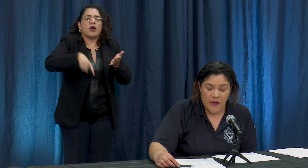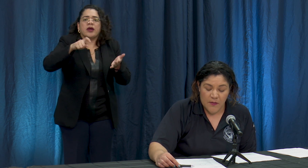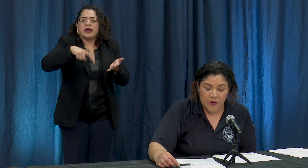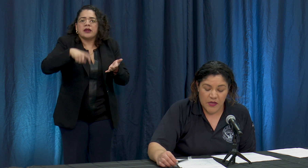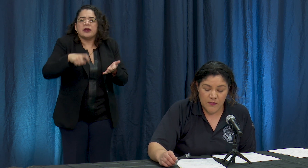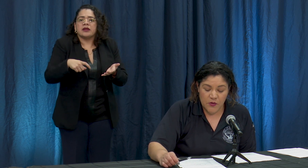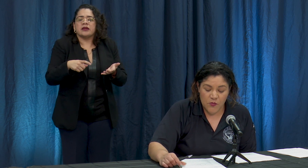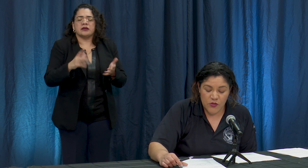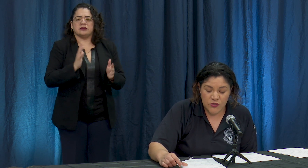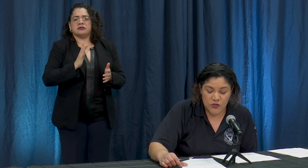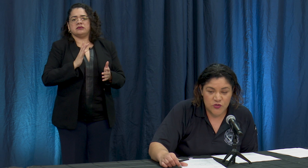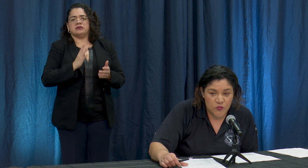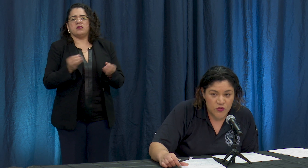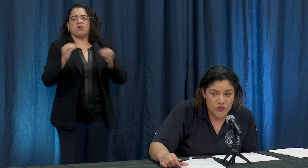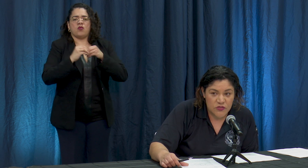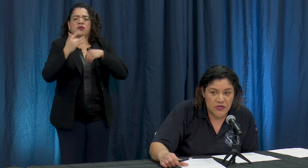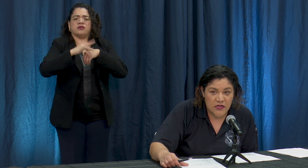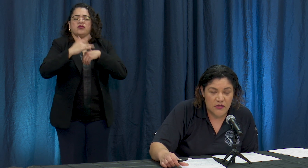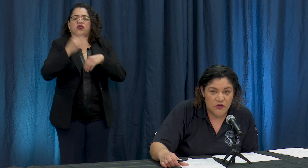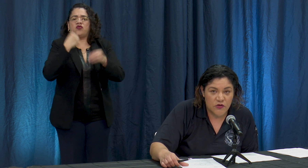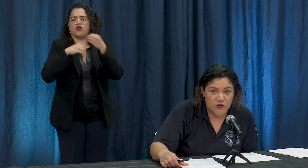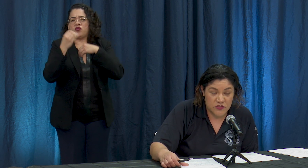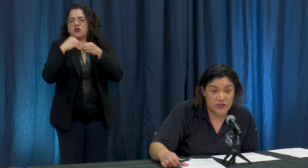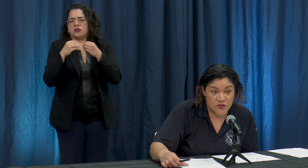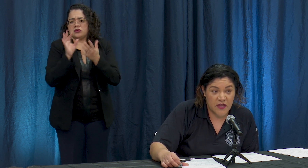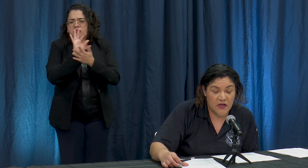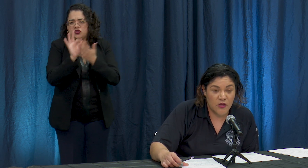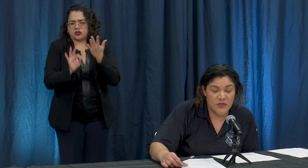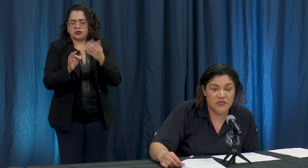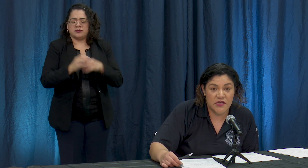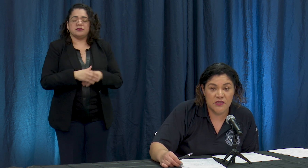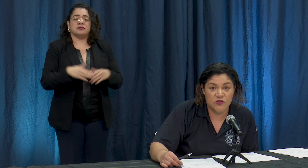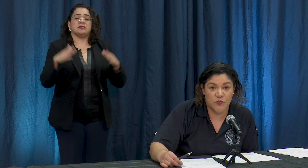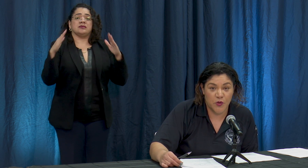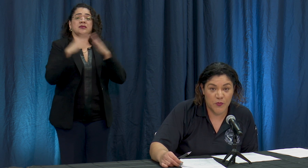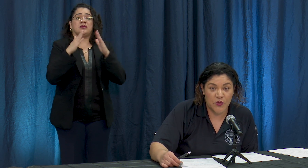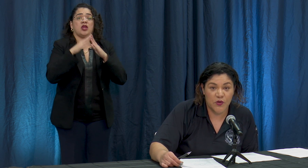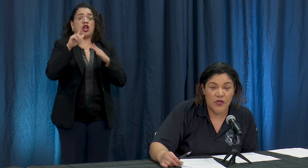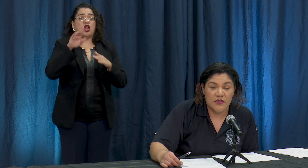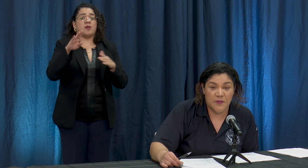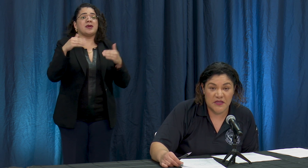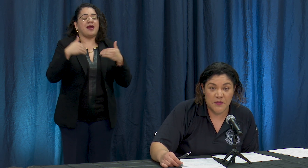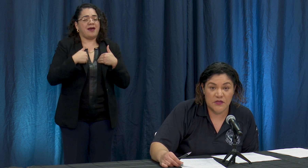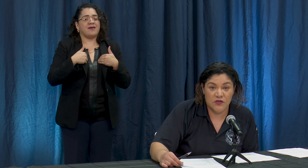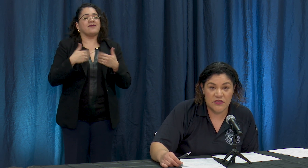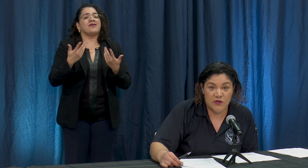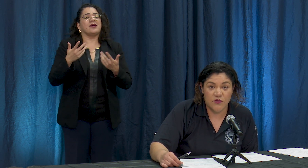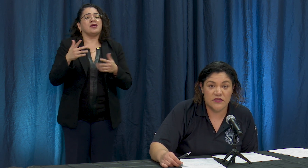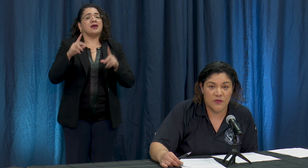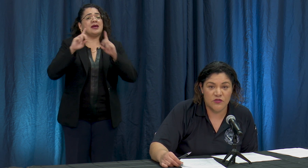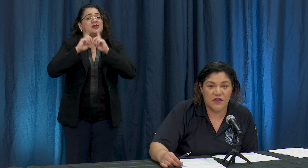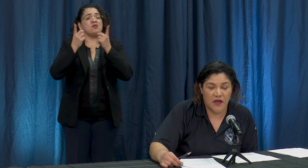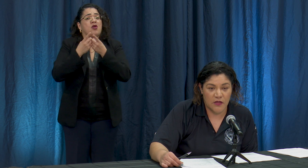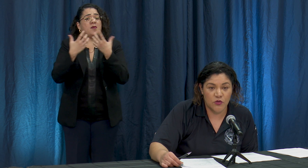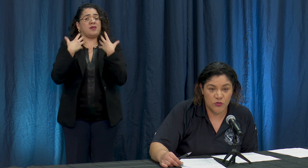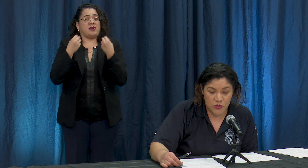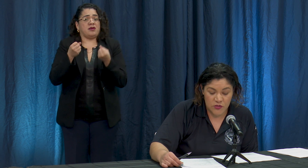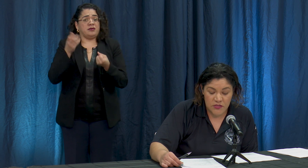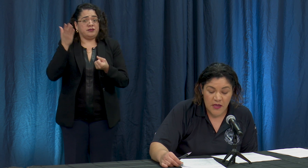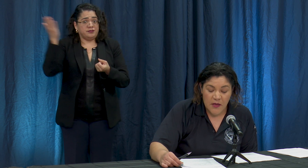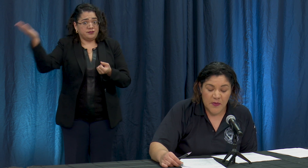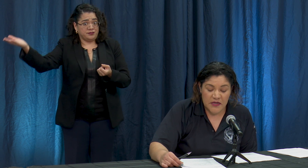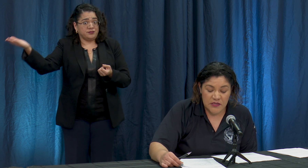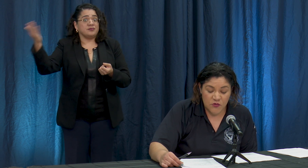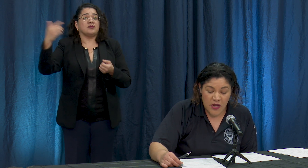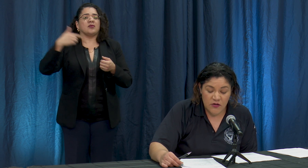comida. Por ejemplo, como nosotros somos, nuestra ciudad de Long Beach tiene su propio departamento de salud, estamos trabajando